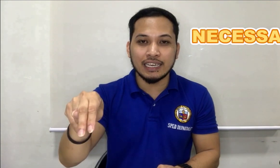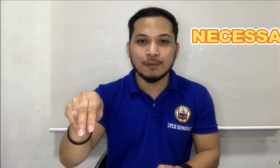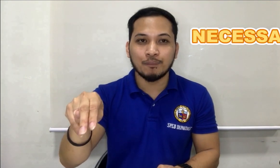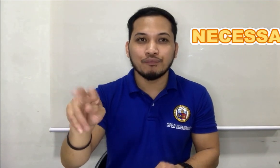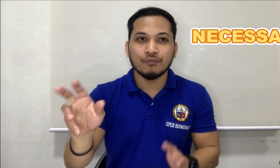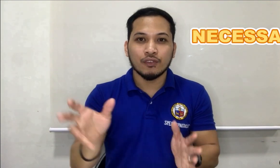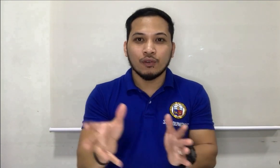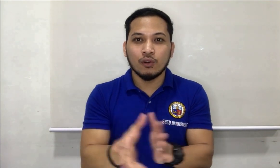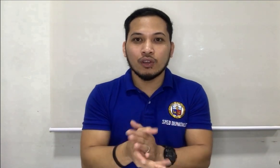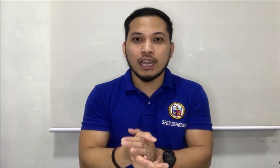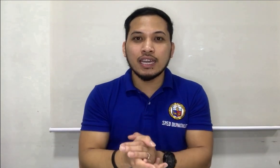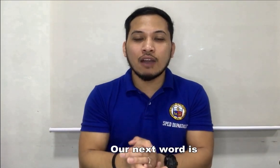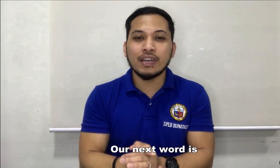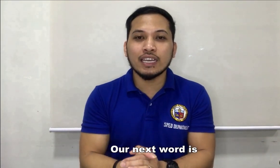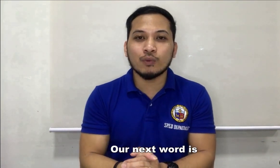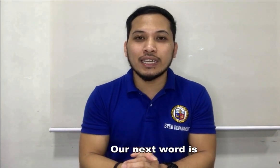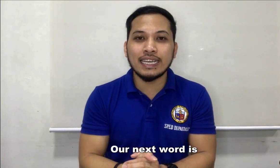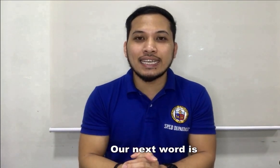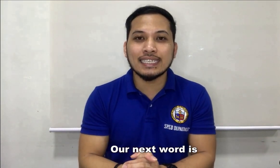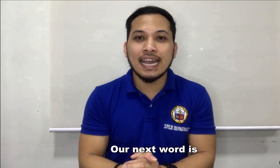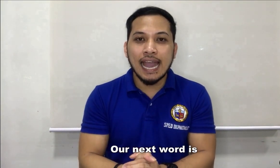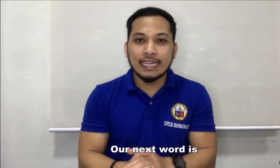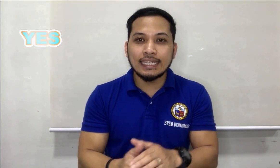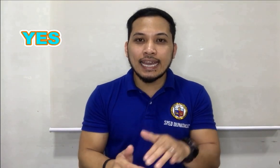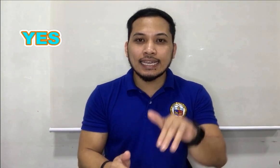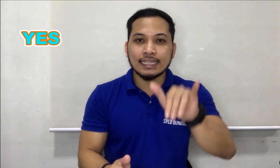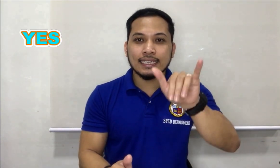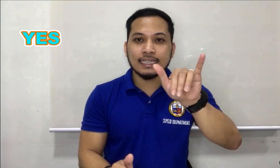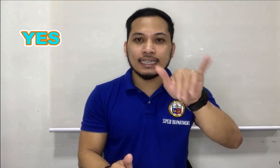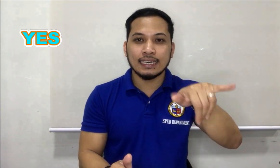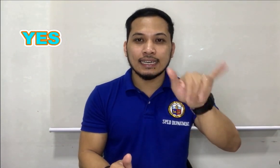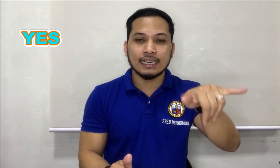Necessary. Okay, our next word is yes.